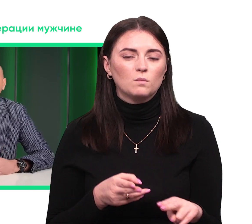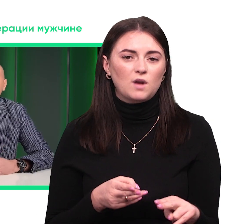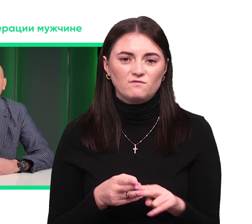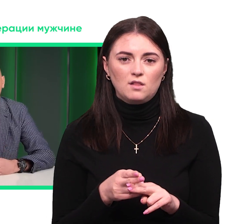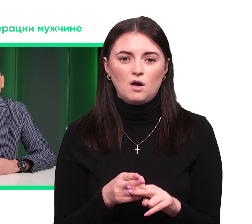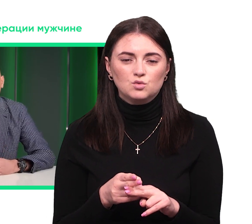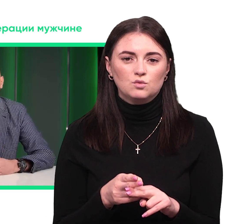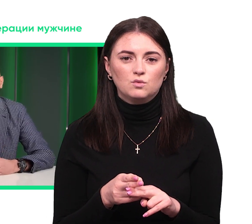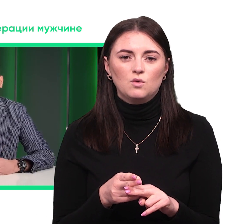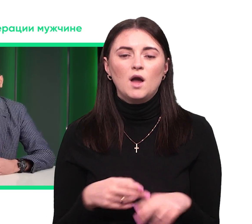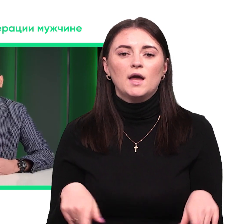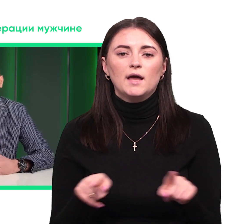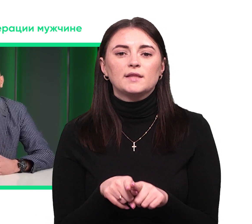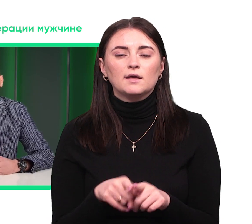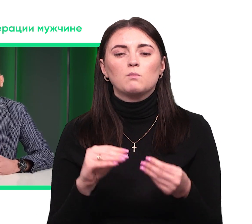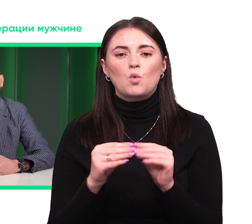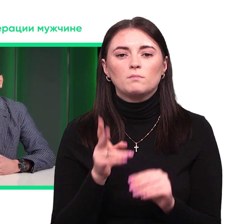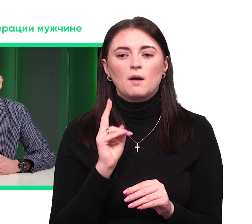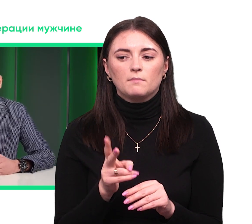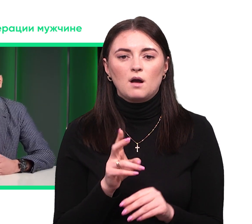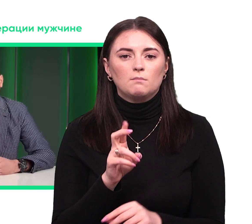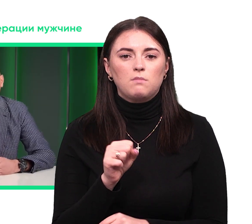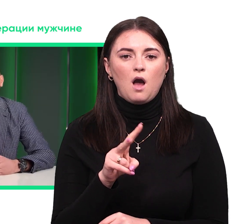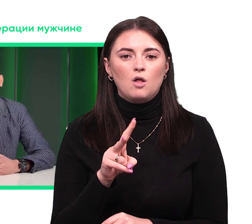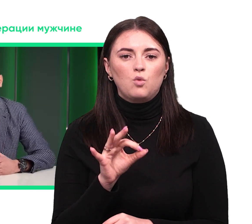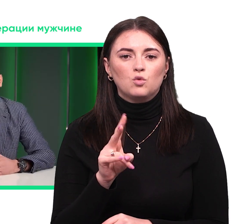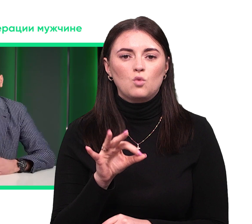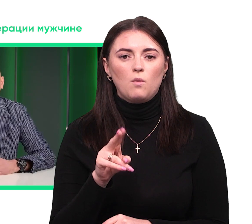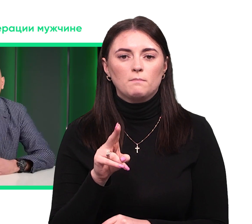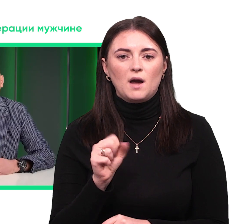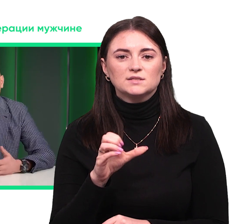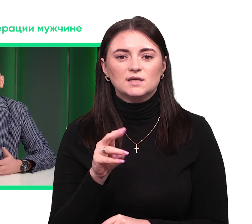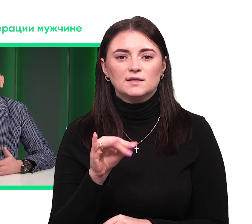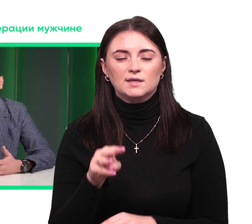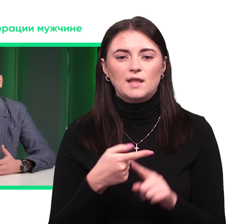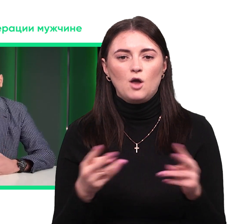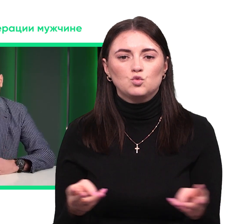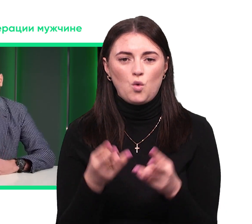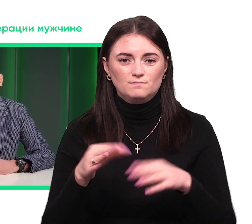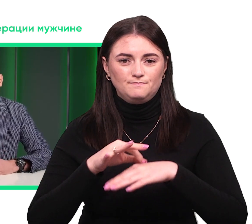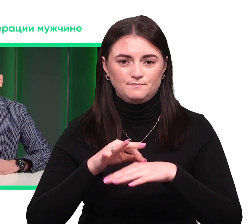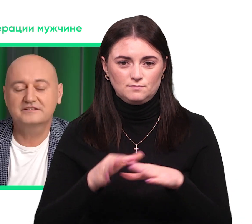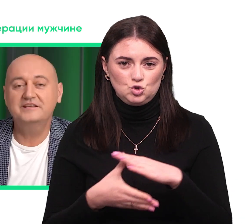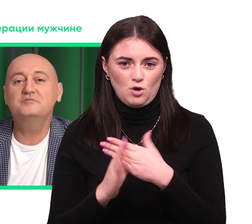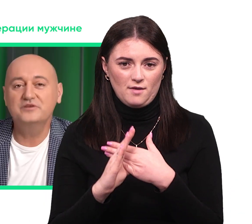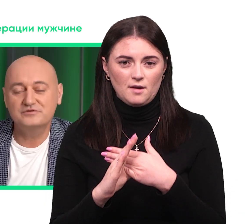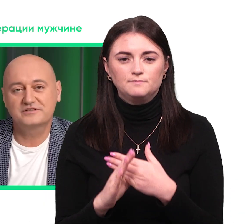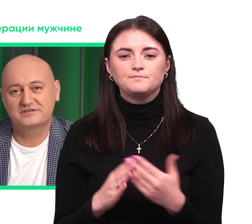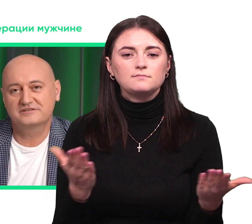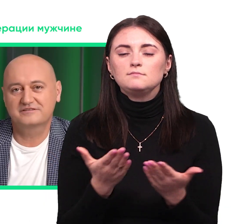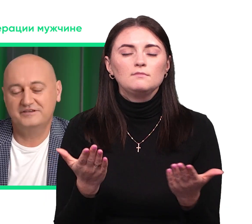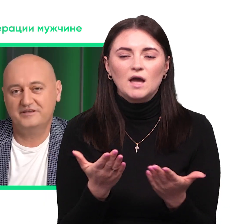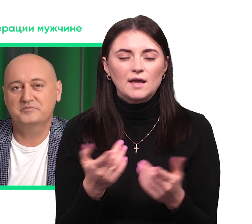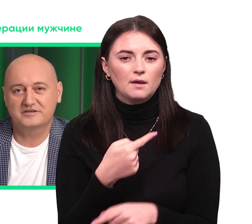профилактику таких проблем, как баланопаститы, это воспаление крайней плоти полового члена. Какие